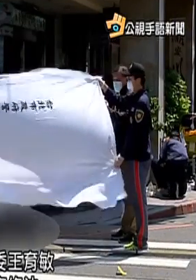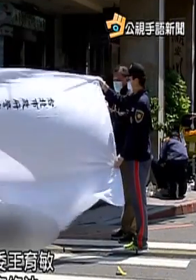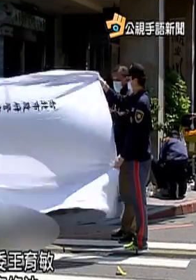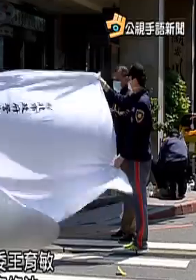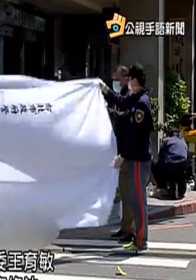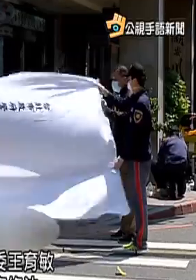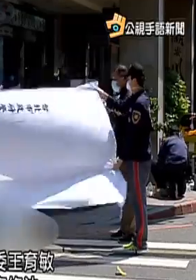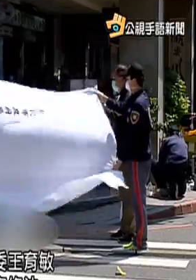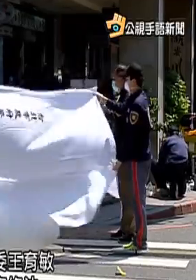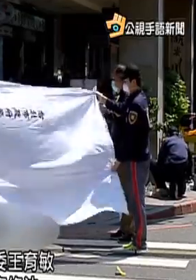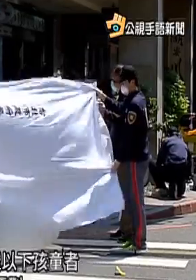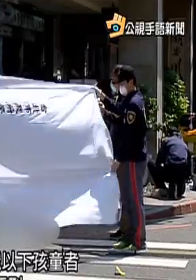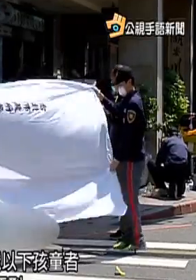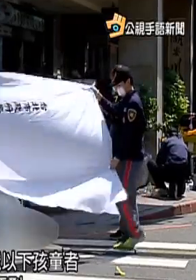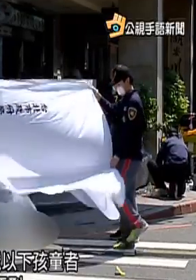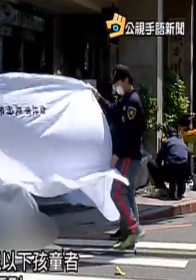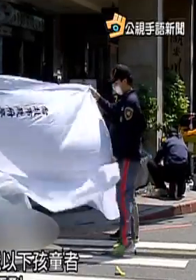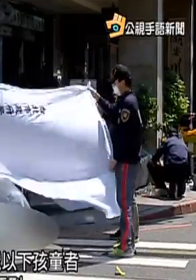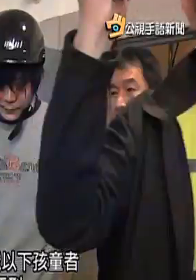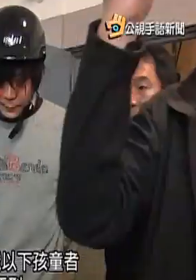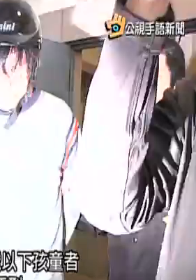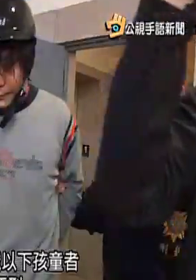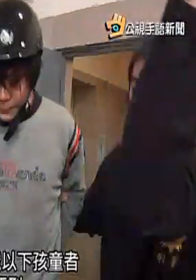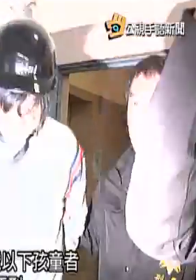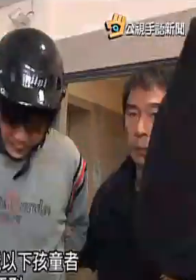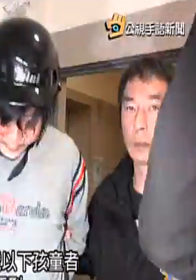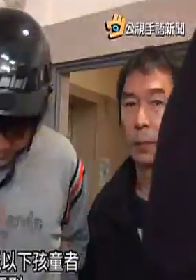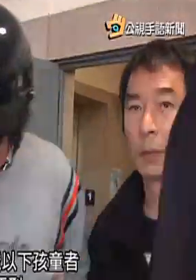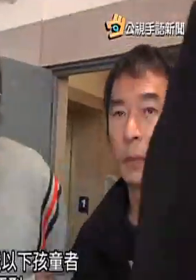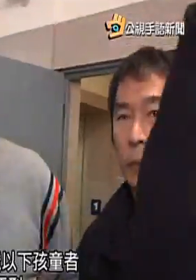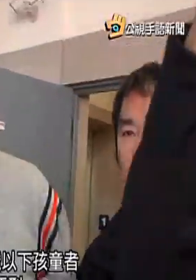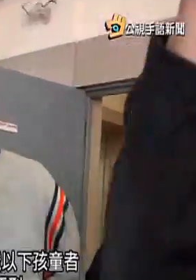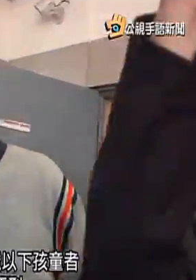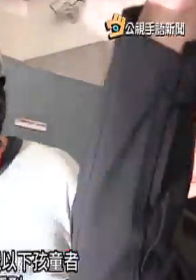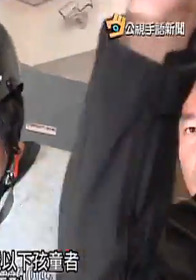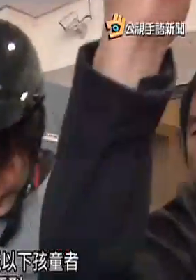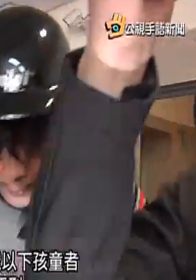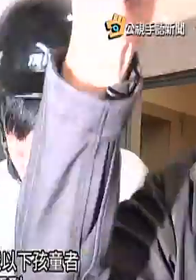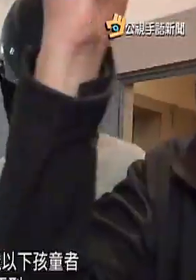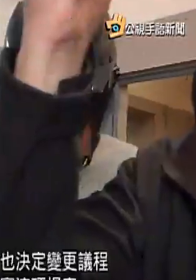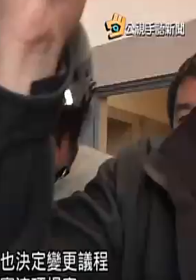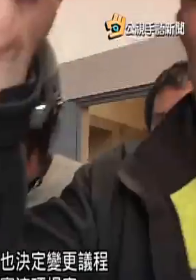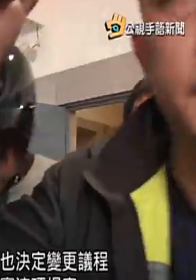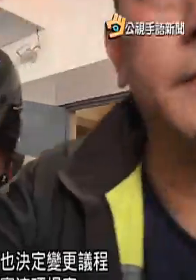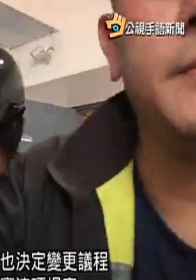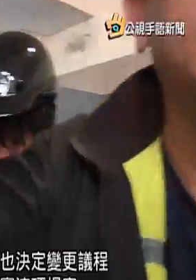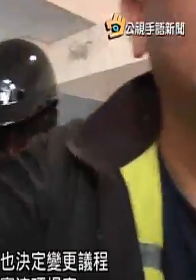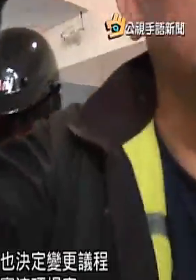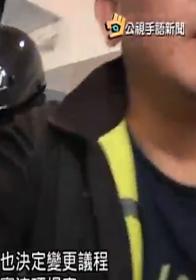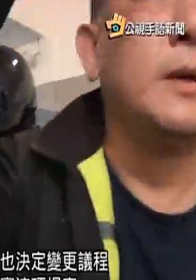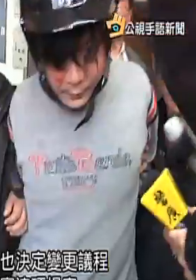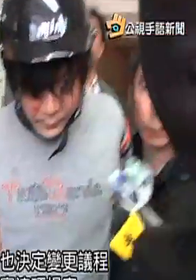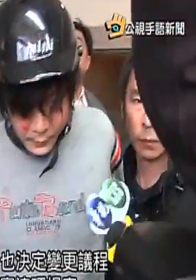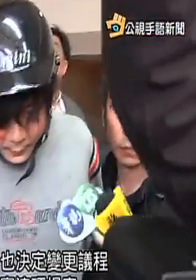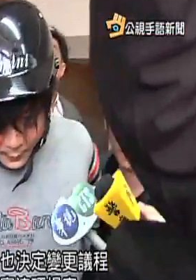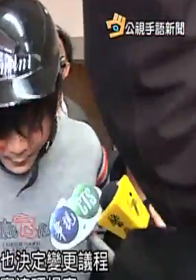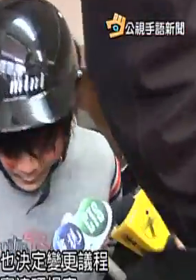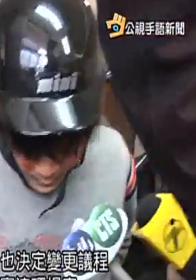提案修法，随机杀害12岁以下孩童者判处死刑。立法院司法委员会也决定变更议程，